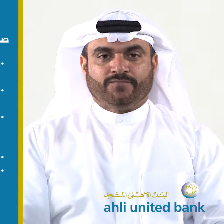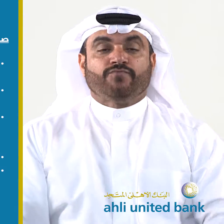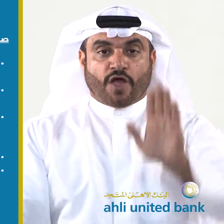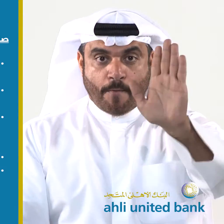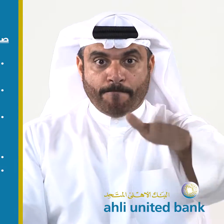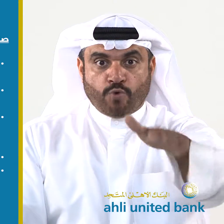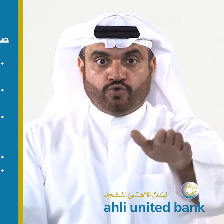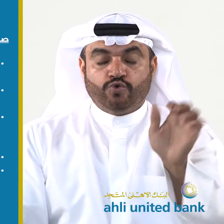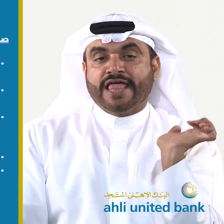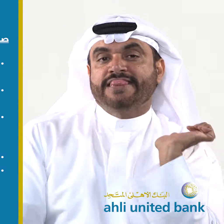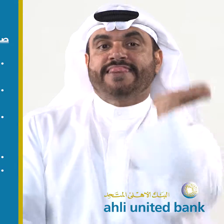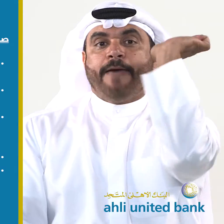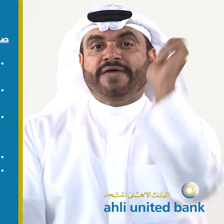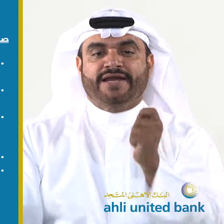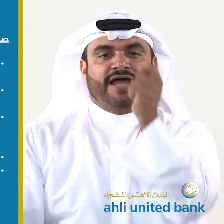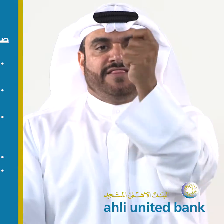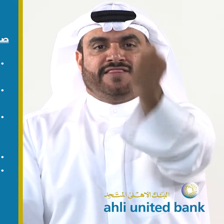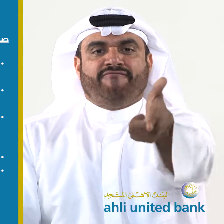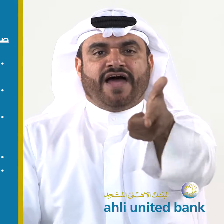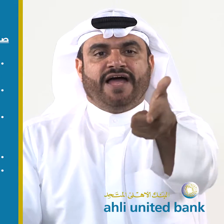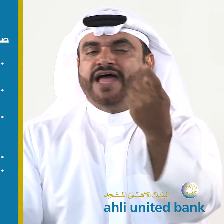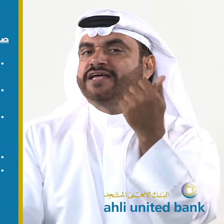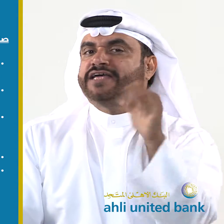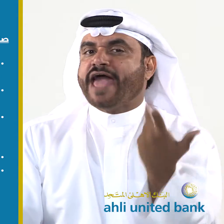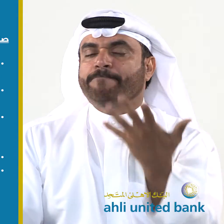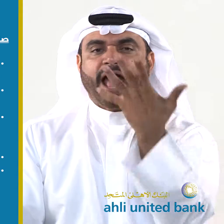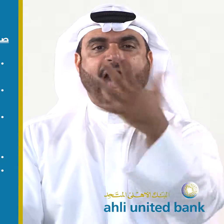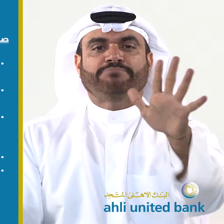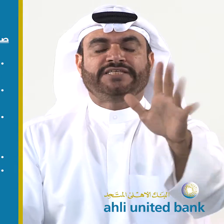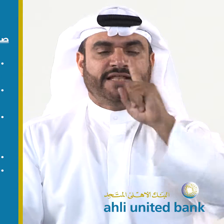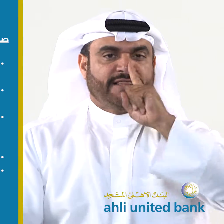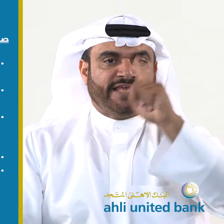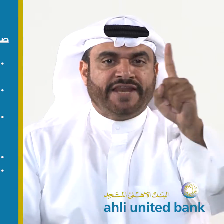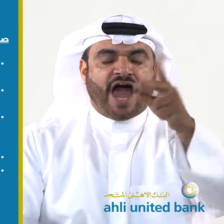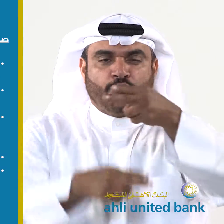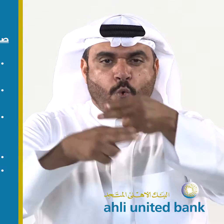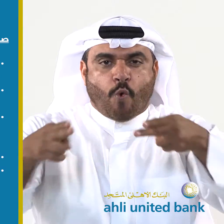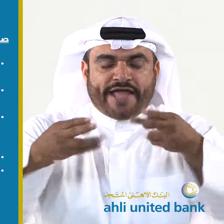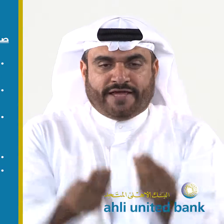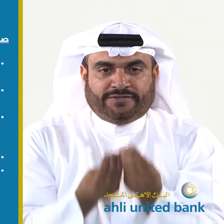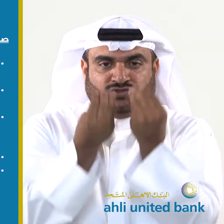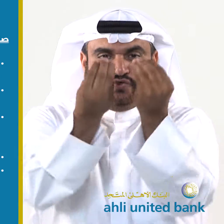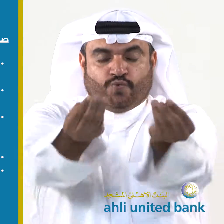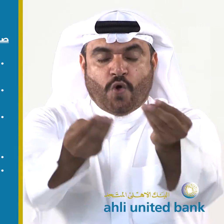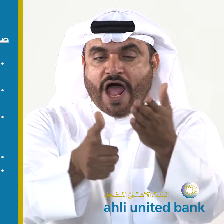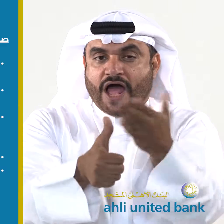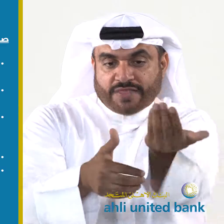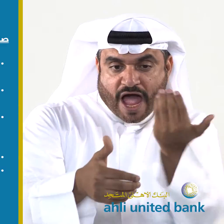يوجد تأمين على صندوق الأمانات بقيمة 50 دينار يتم دفعها مقدماً عند